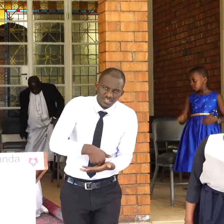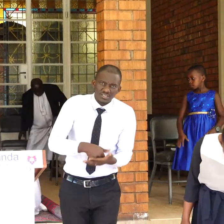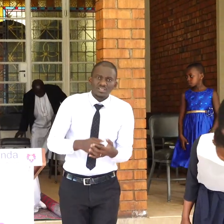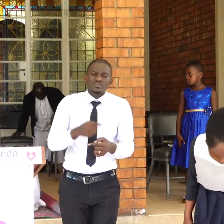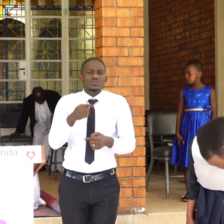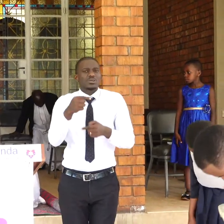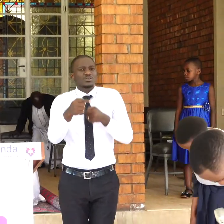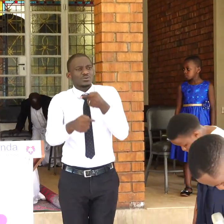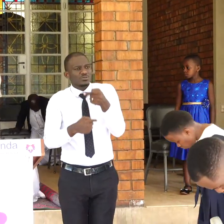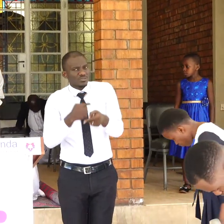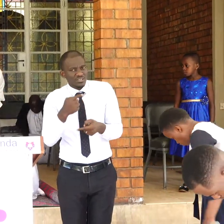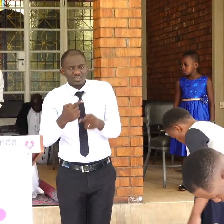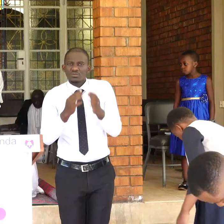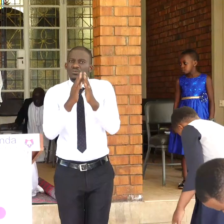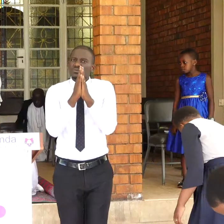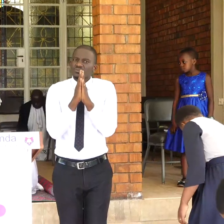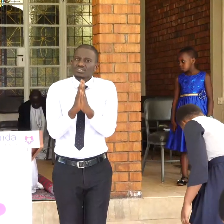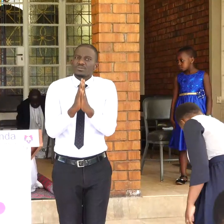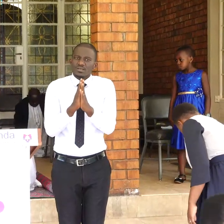tweyongere okusaba